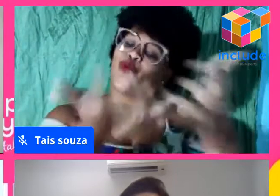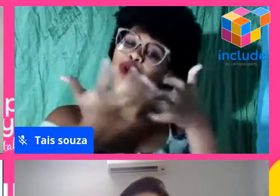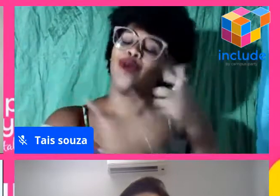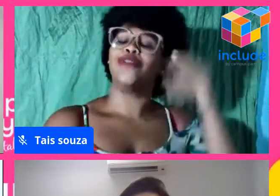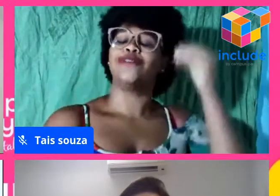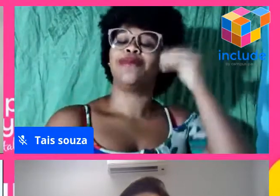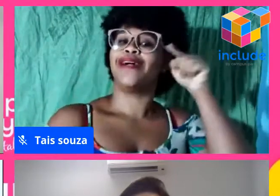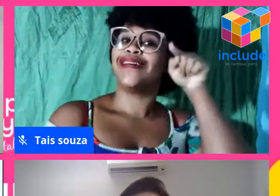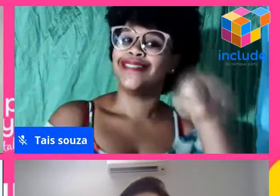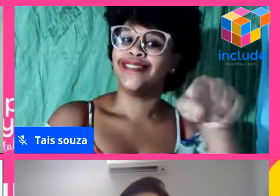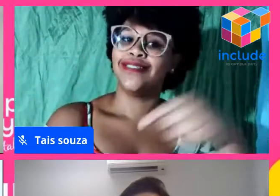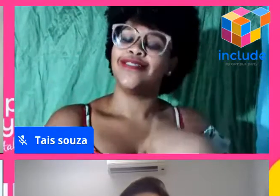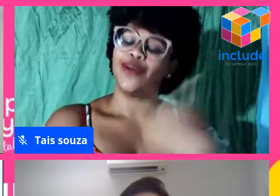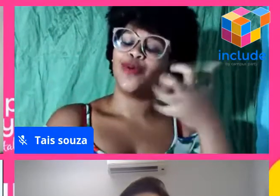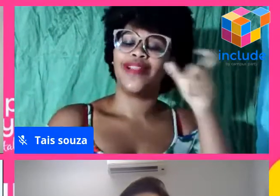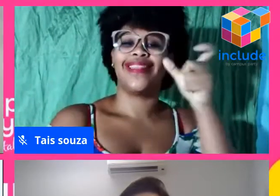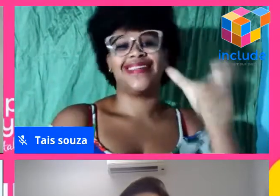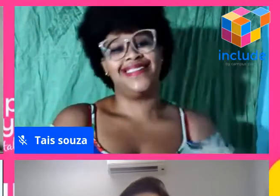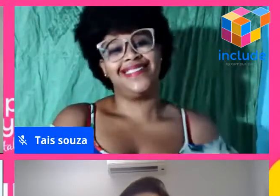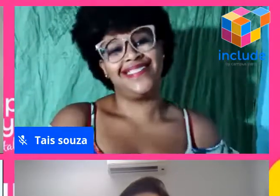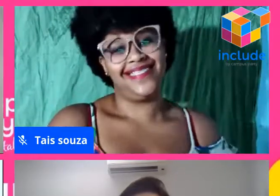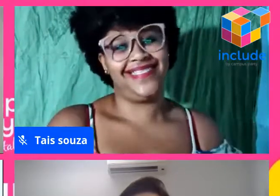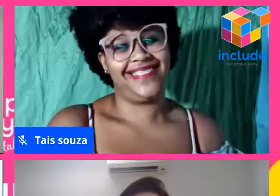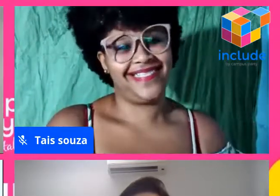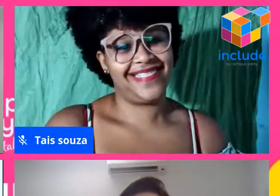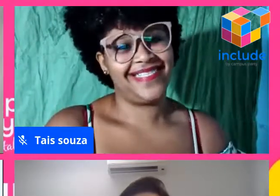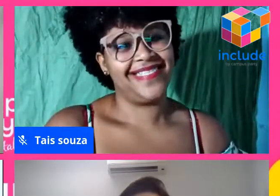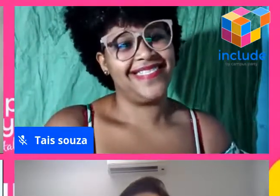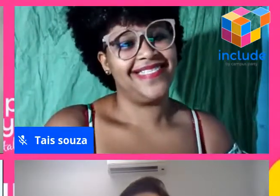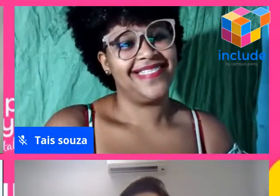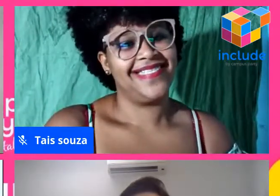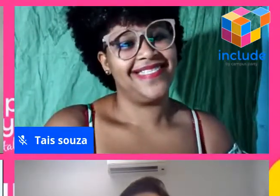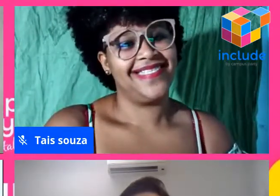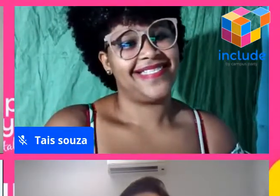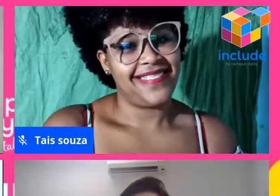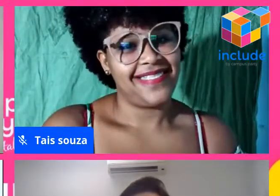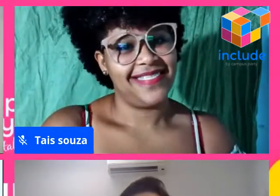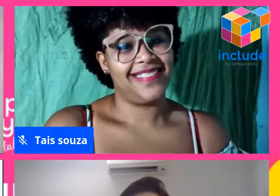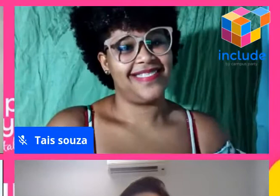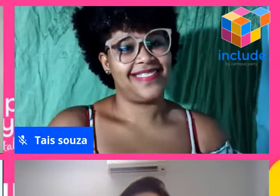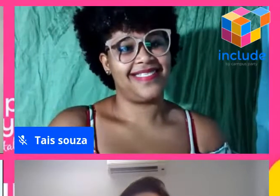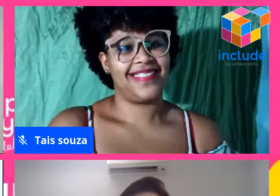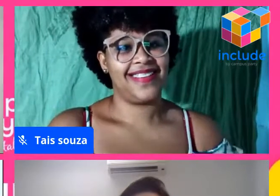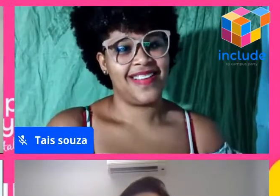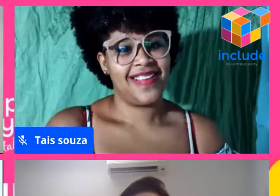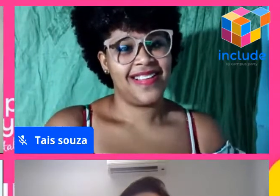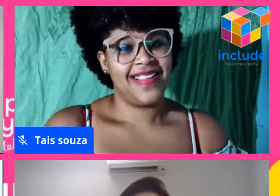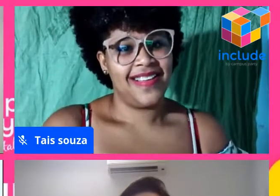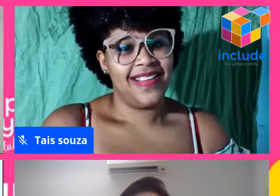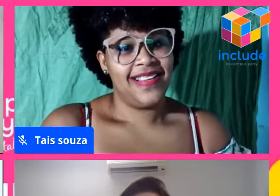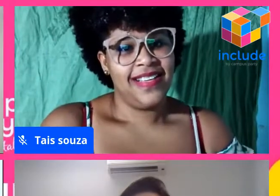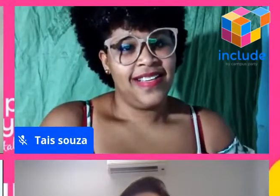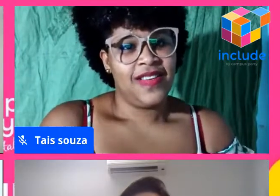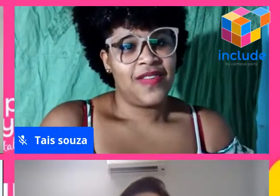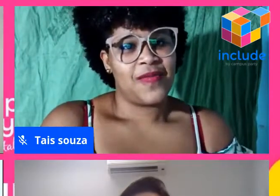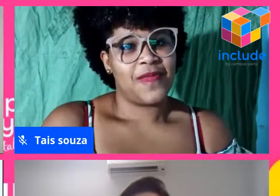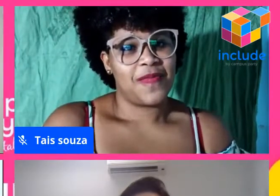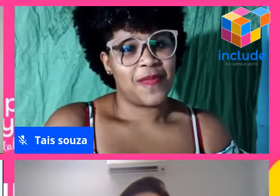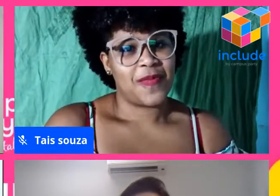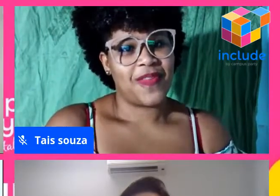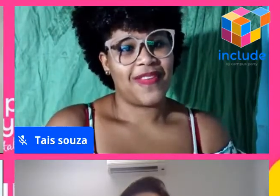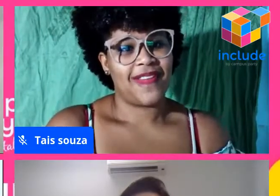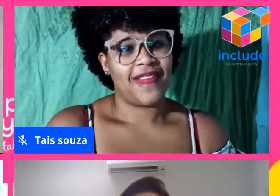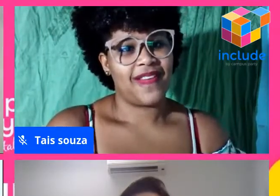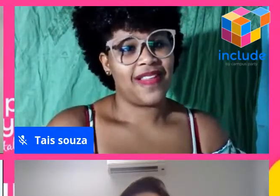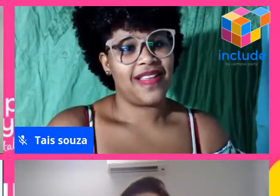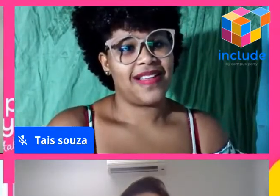conhecer o projeto, discutirmos juntos e vamos trocar essa experiência. É isso.